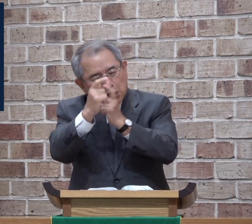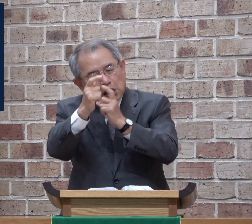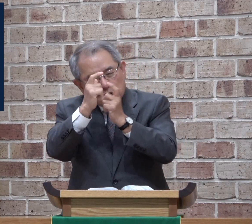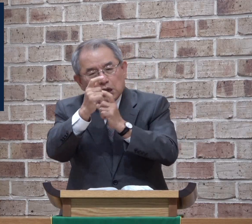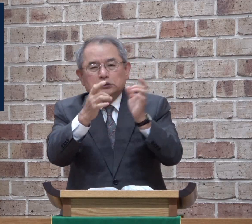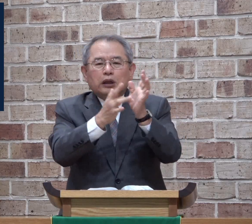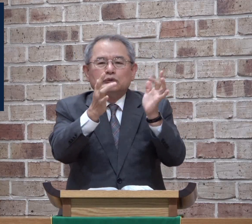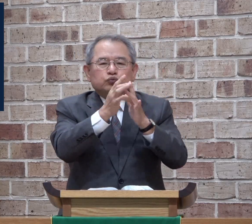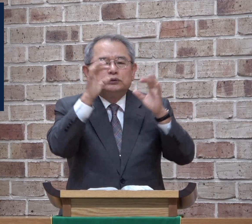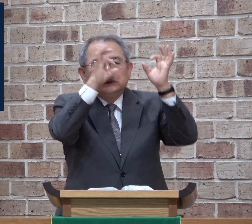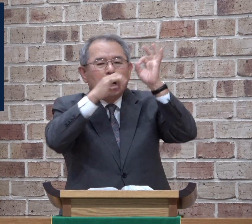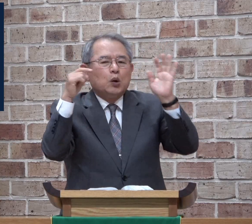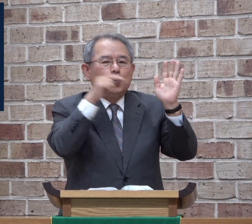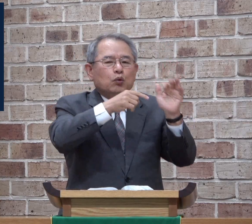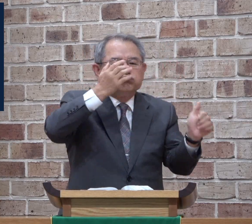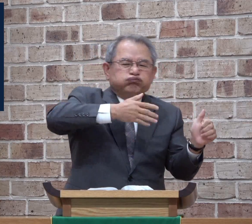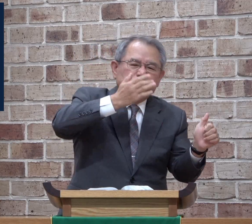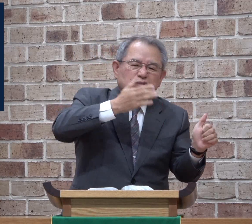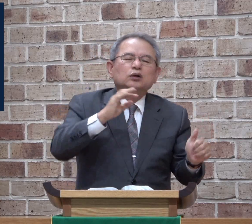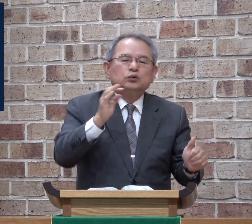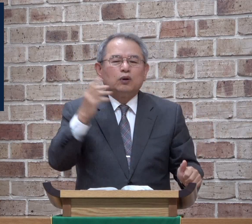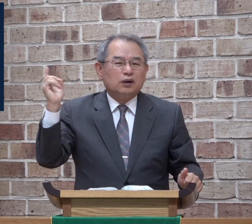귀신 들린 소녀의 삶입니다.